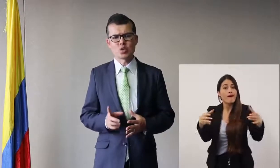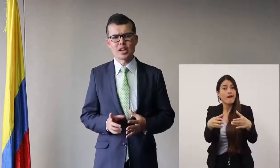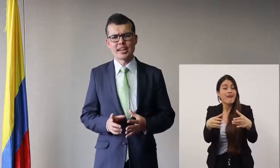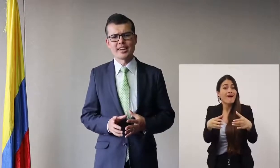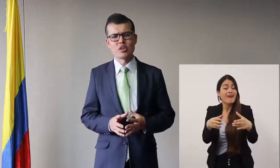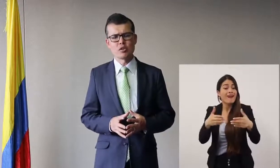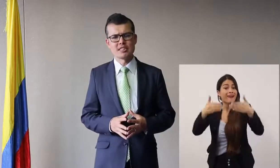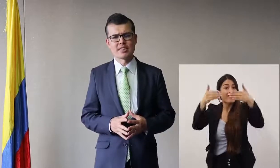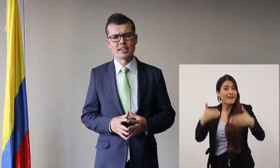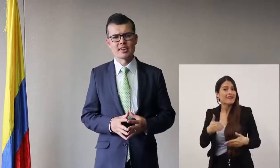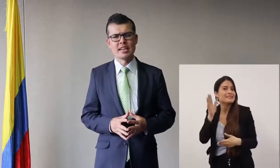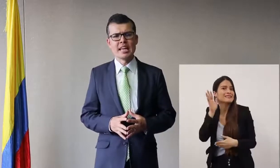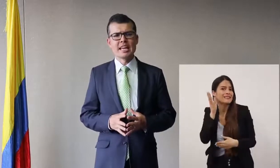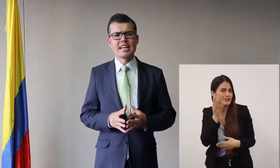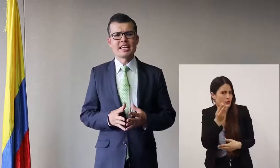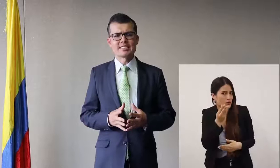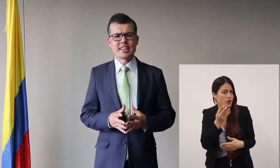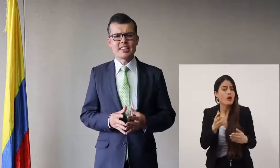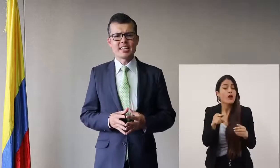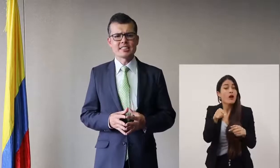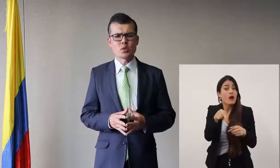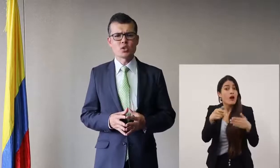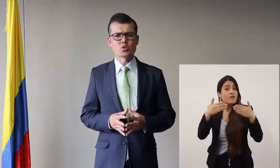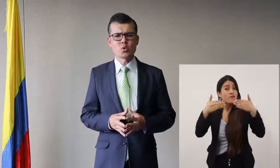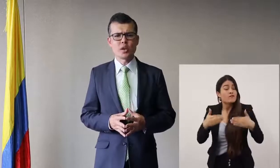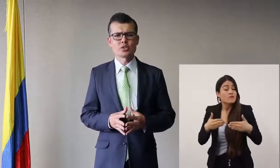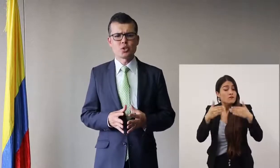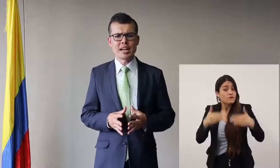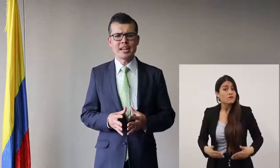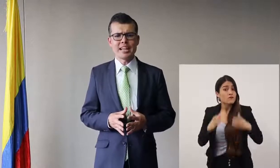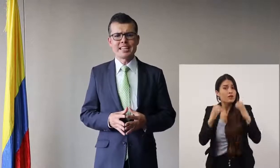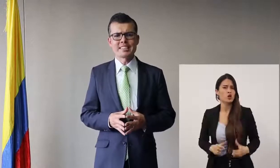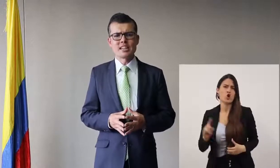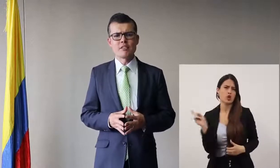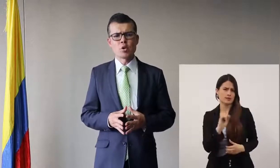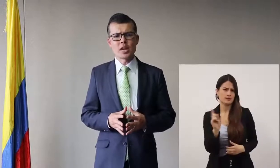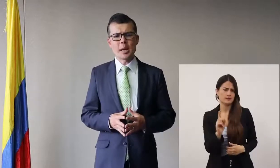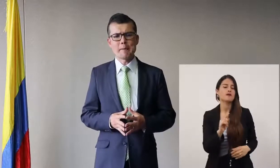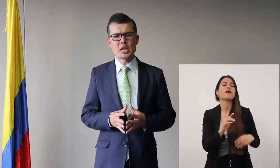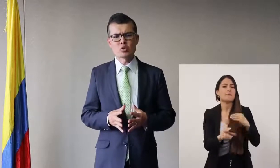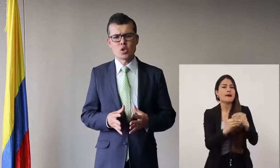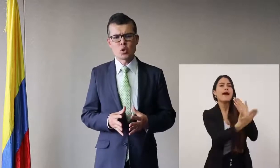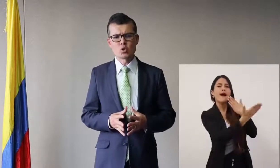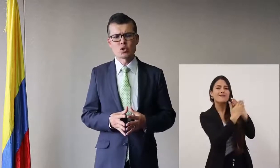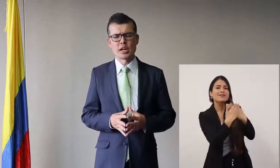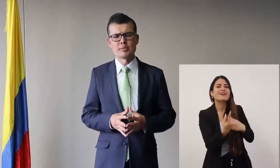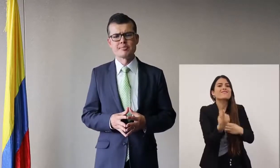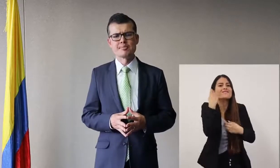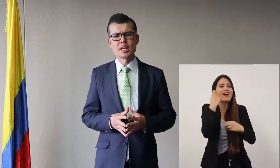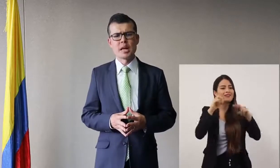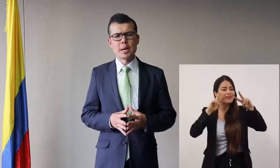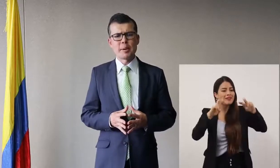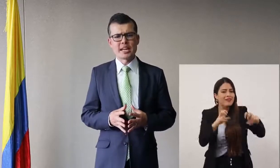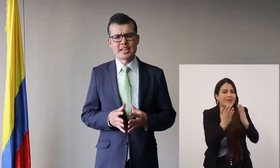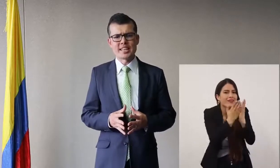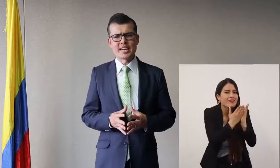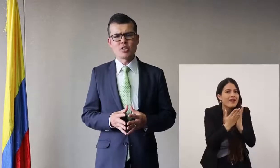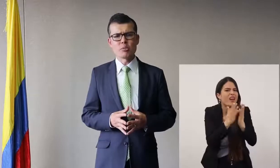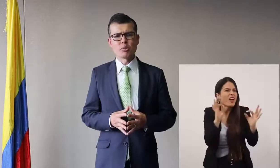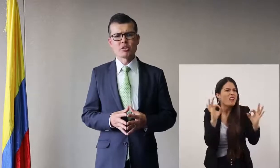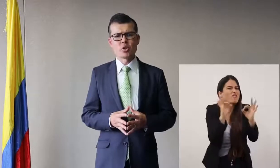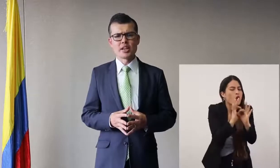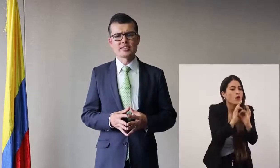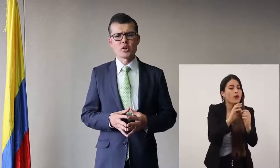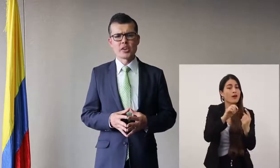es sensorial y no física, y que se debe realizar un estudio adicional desde el enfoque biopsicosocial. Para